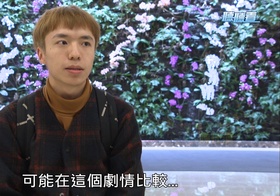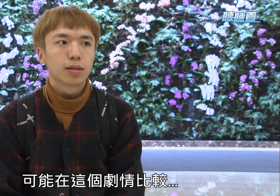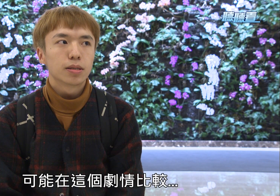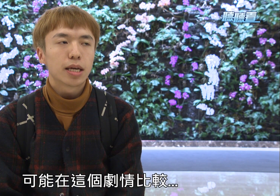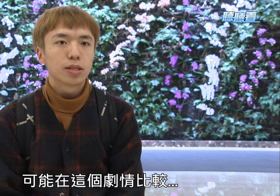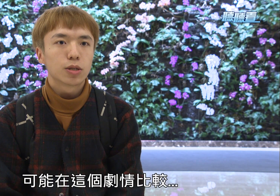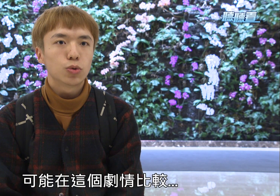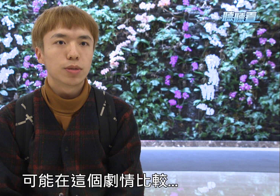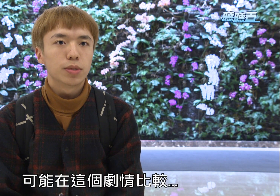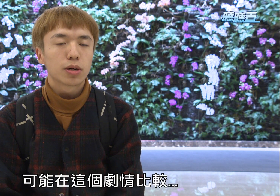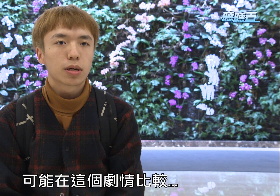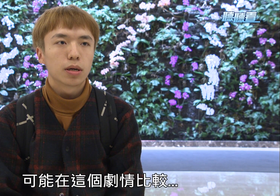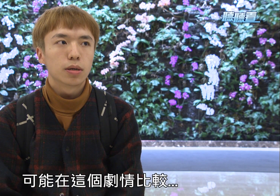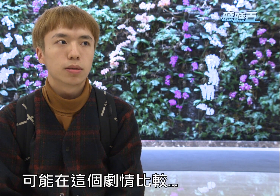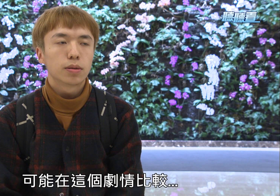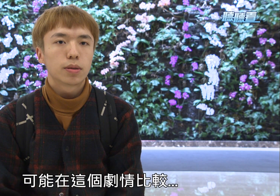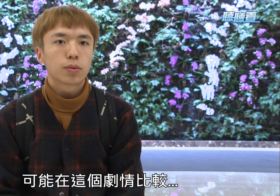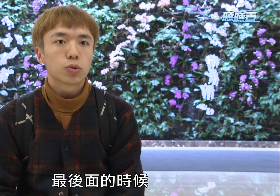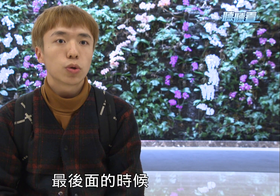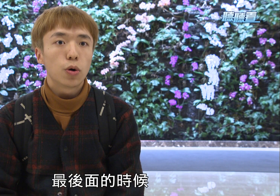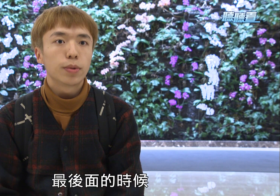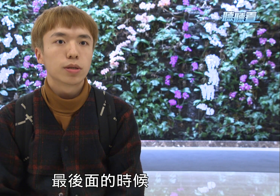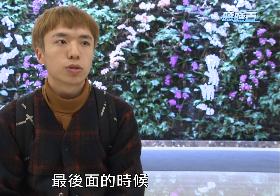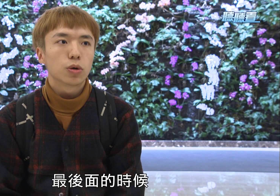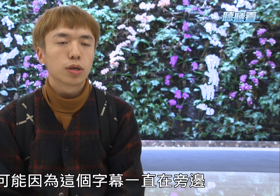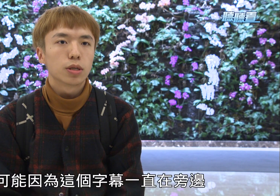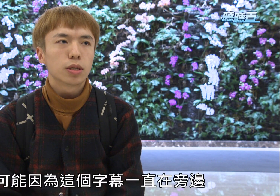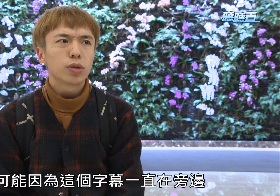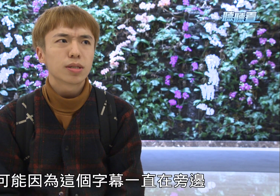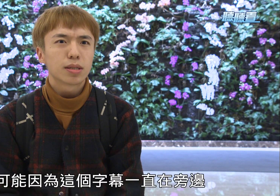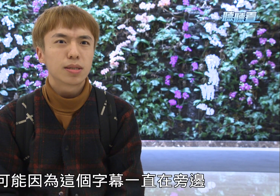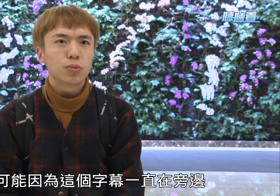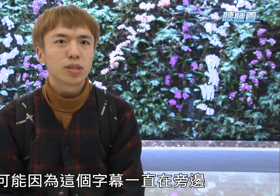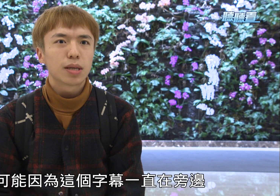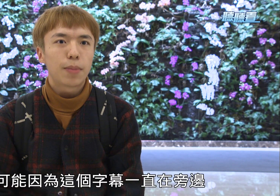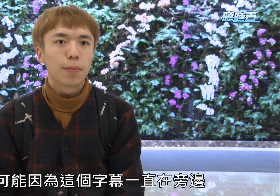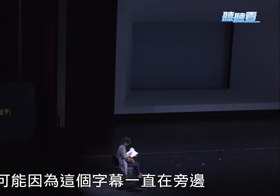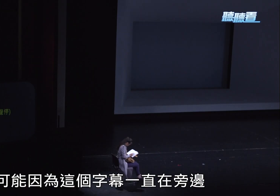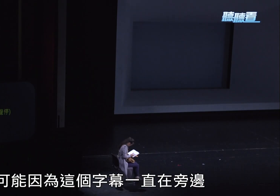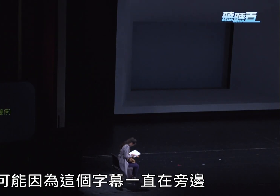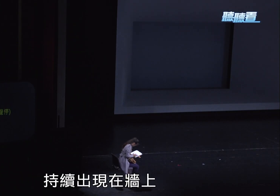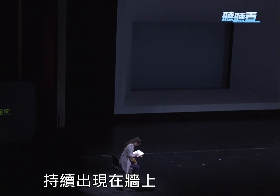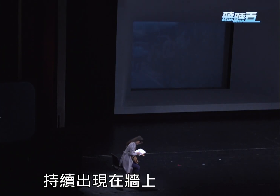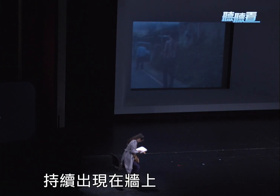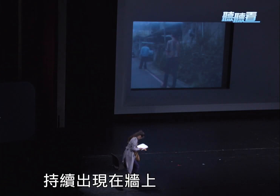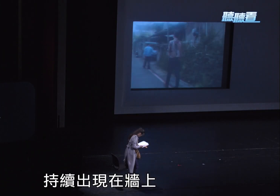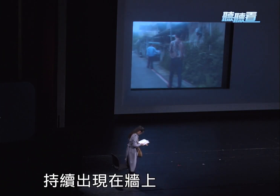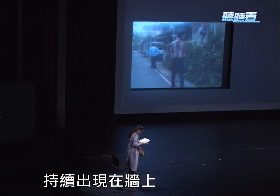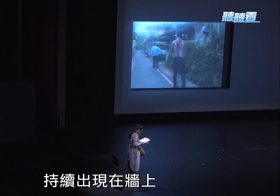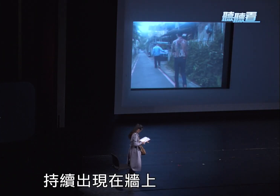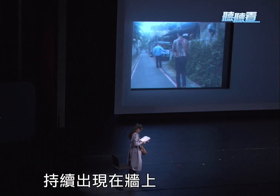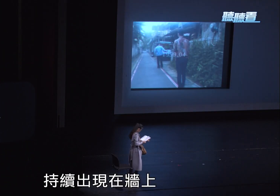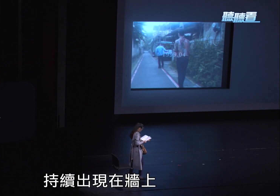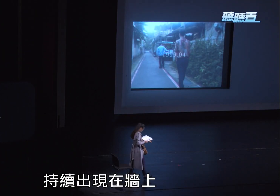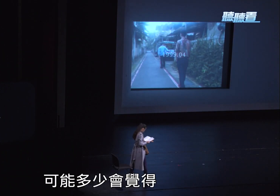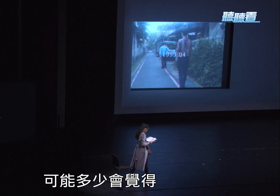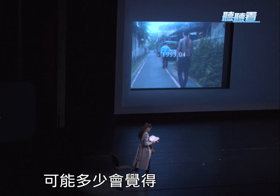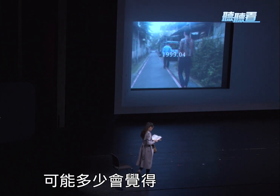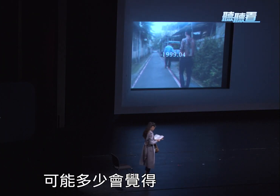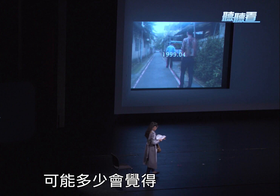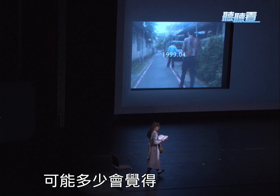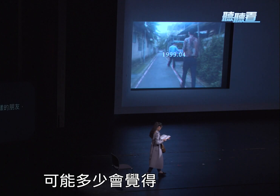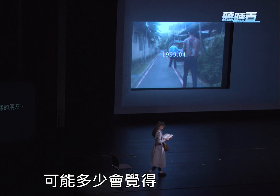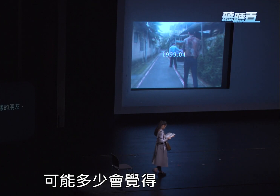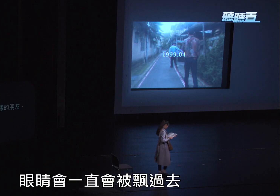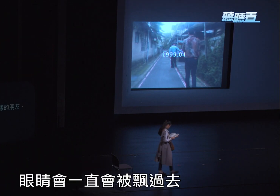面，可能在这个剧情比较最后面的时候，可能因为这个字幕一直在旁边持续出现在场上，可能